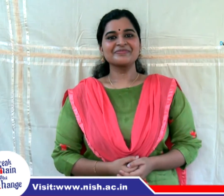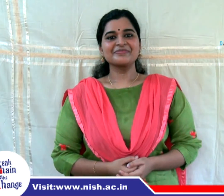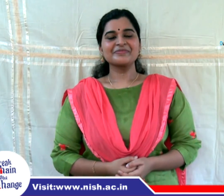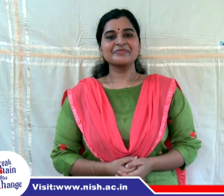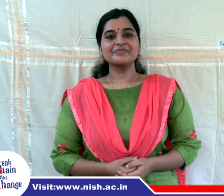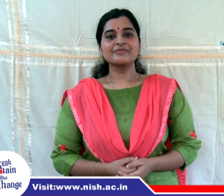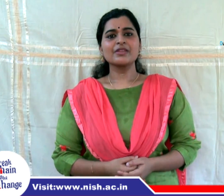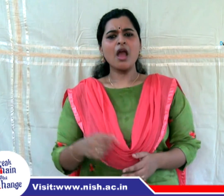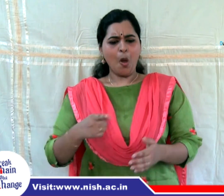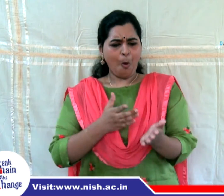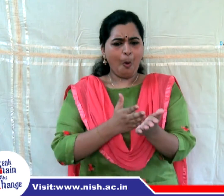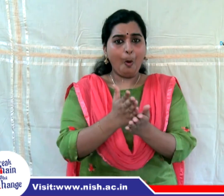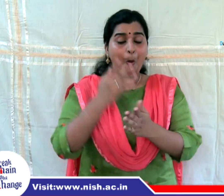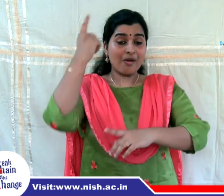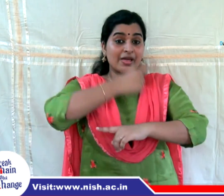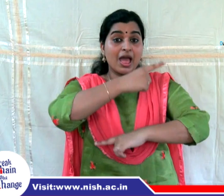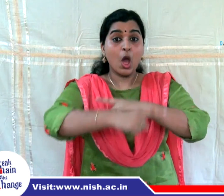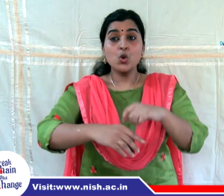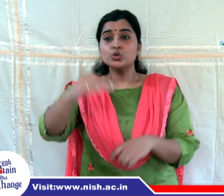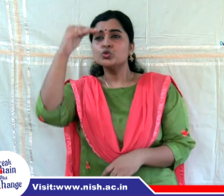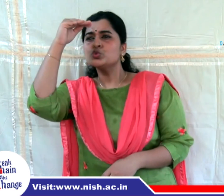നിരന്തരമായി വാർത്ത കേൾക്കുന്നത് ഒഴിവാക്കുക.